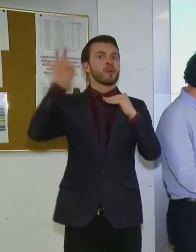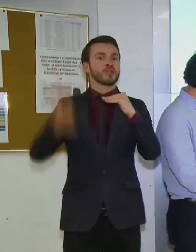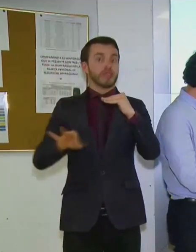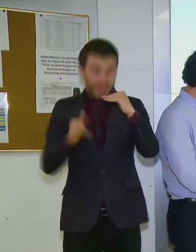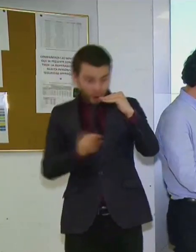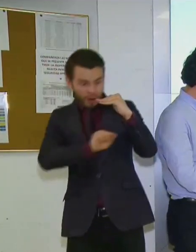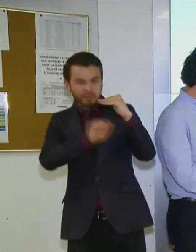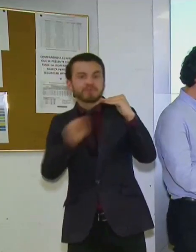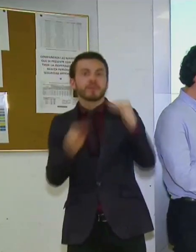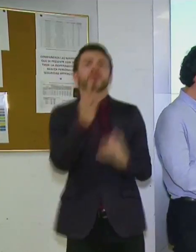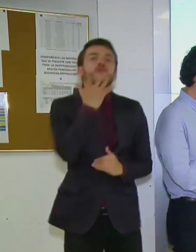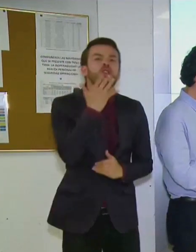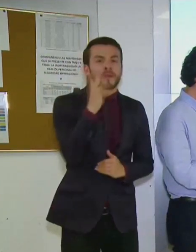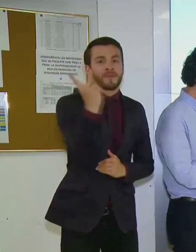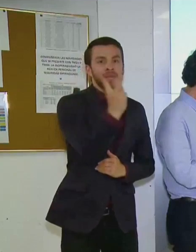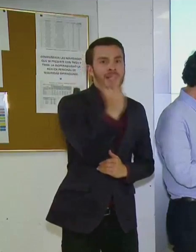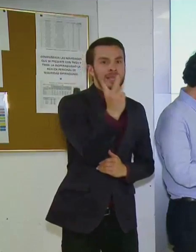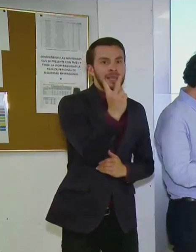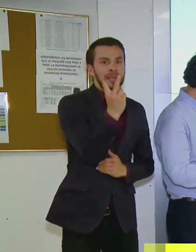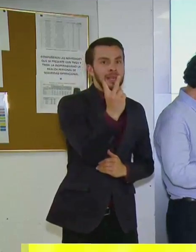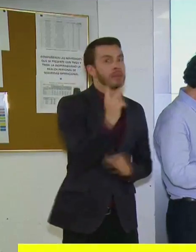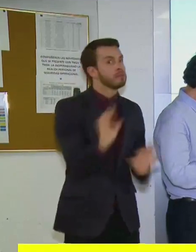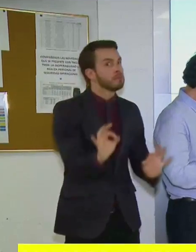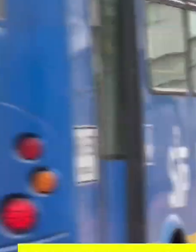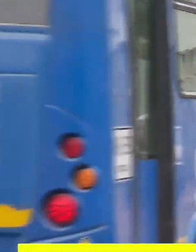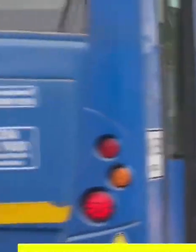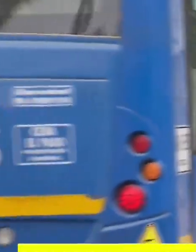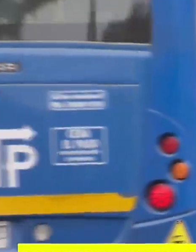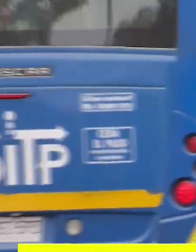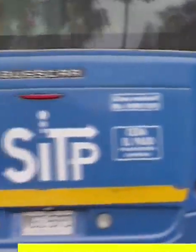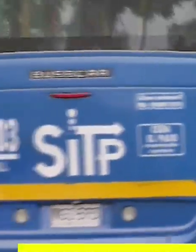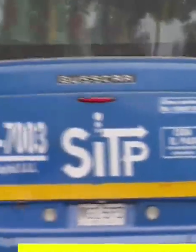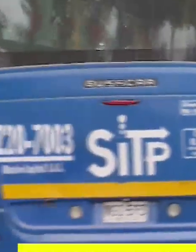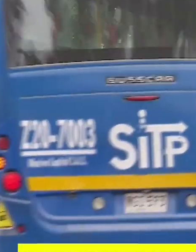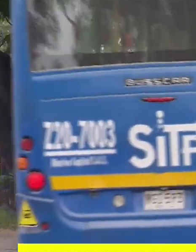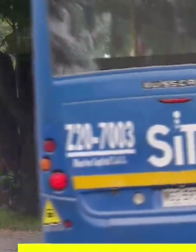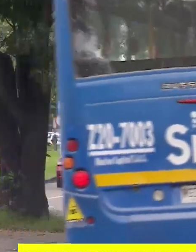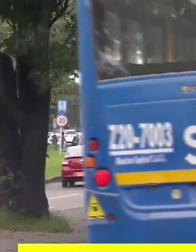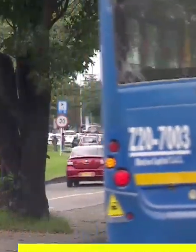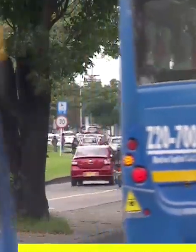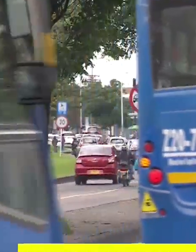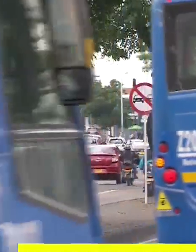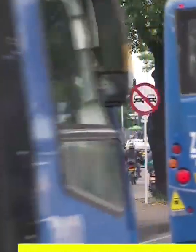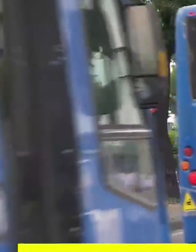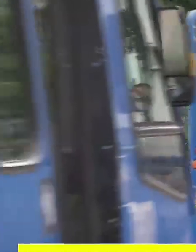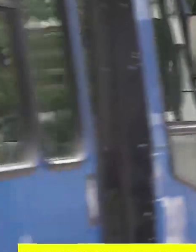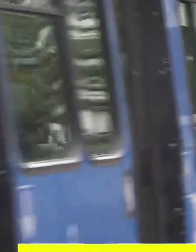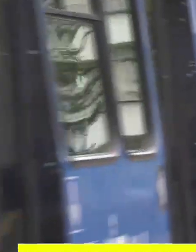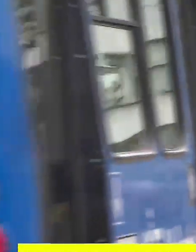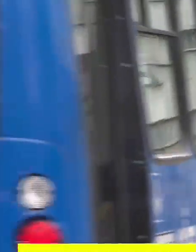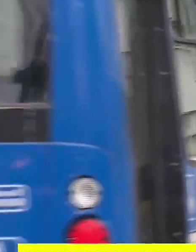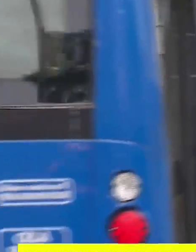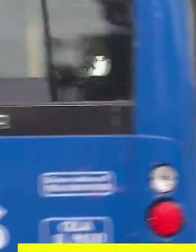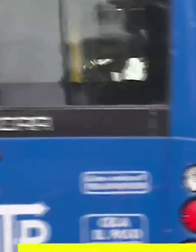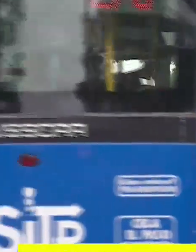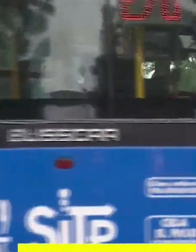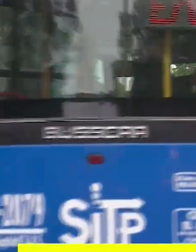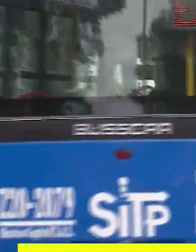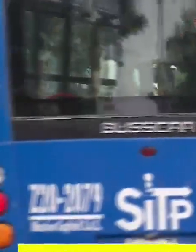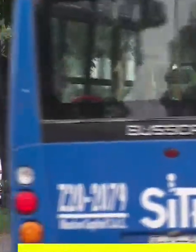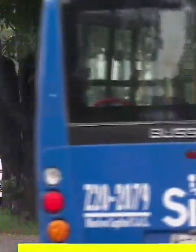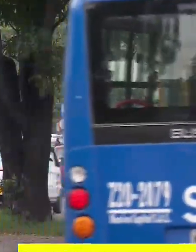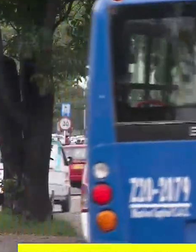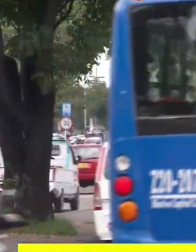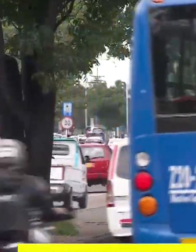La congestión de pasajeros en el sistema de transporte zonal, es decir, los buses azules y provisionales del sistema que circulan por las calles de la